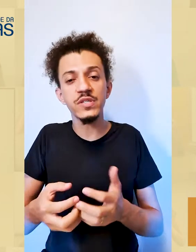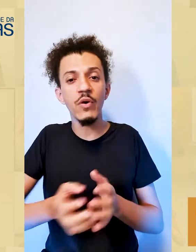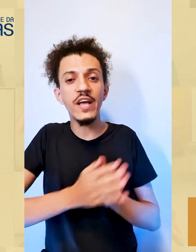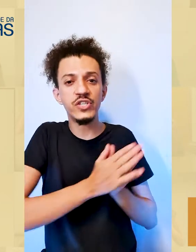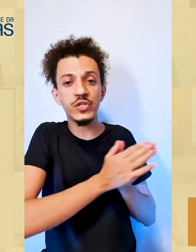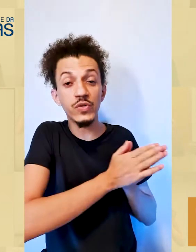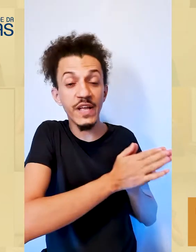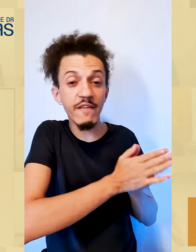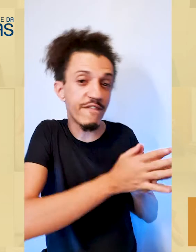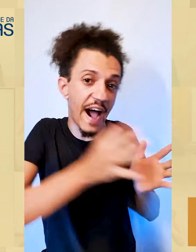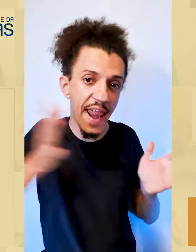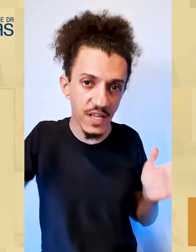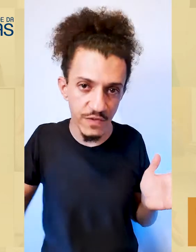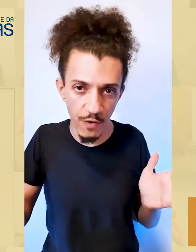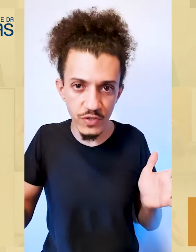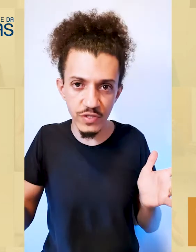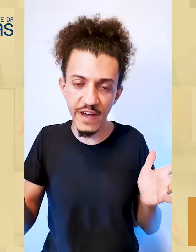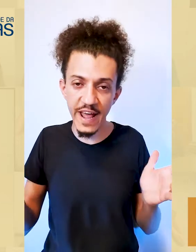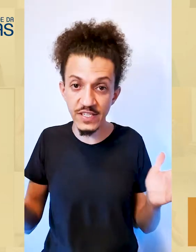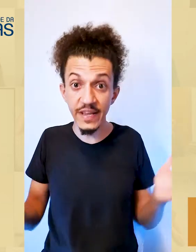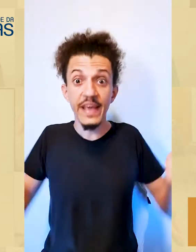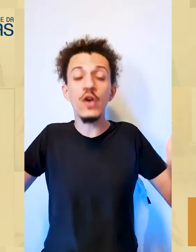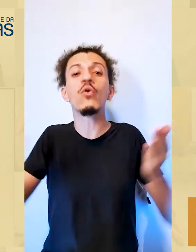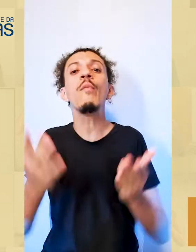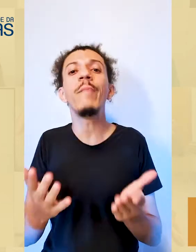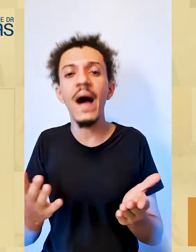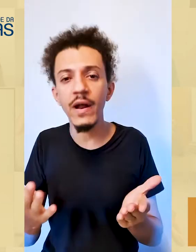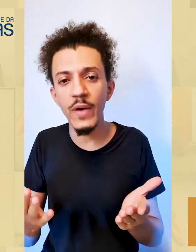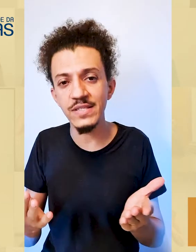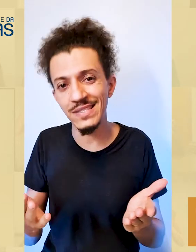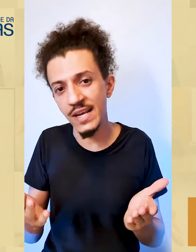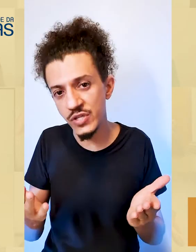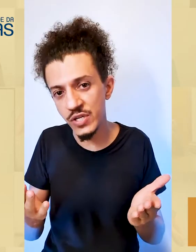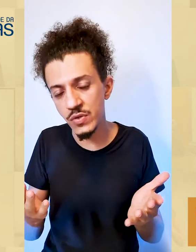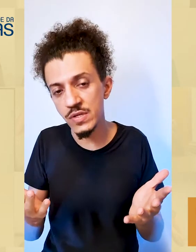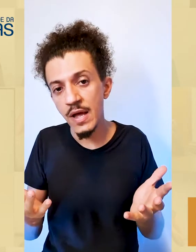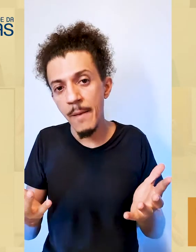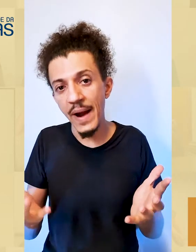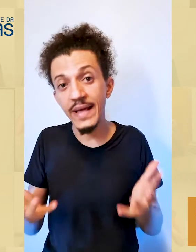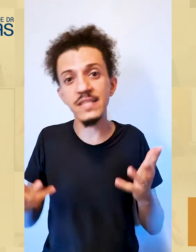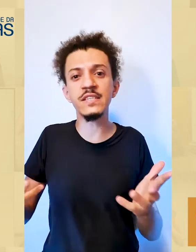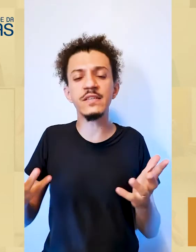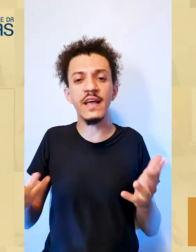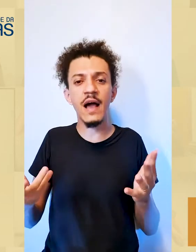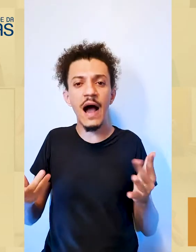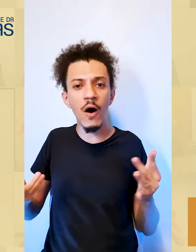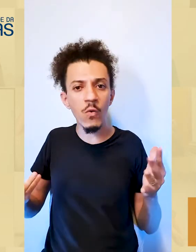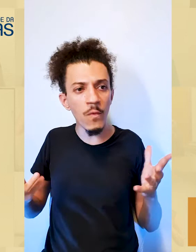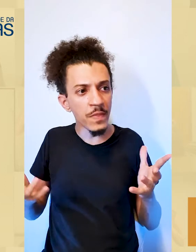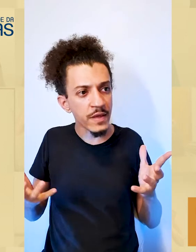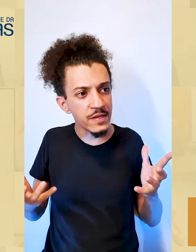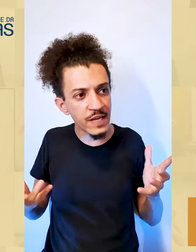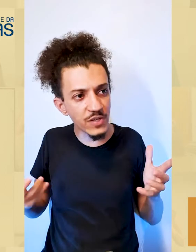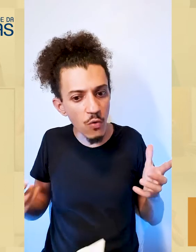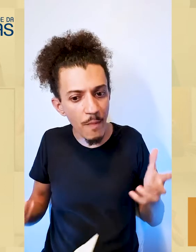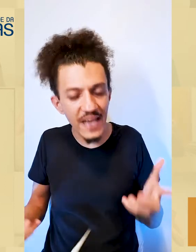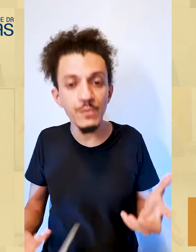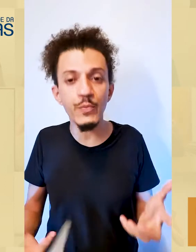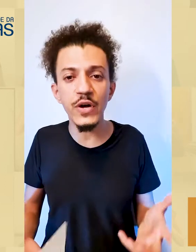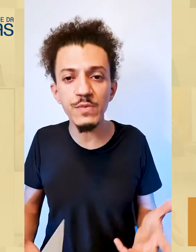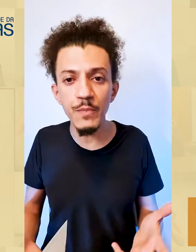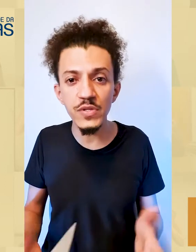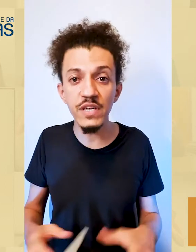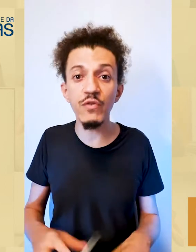eles buscam registros em várias fontes diferentes e comparam esses registros para que assim se tenha algo que seja o